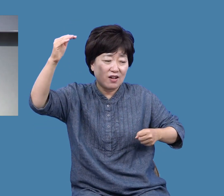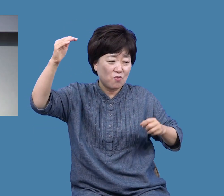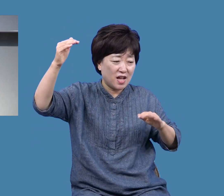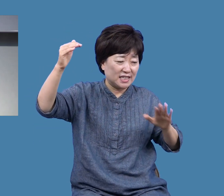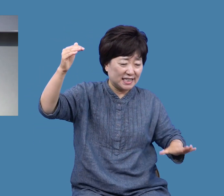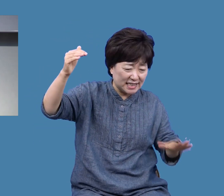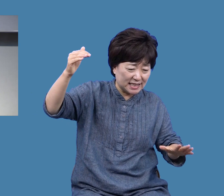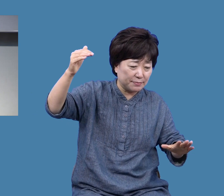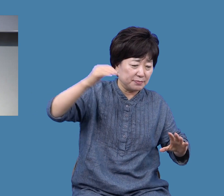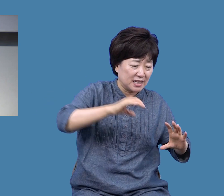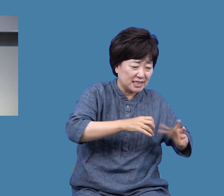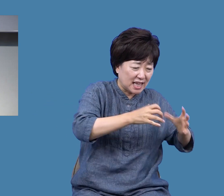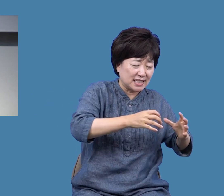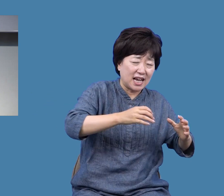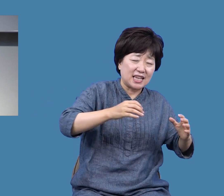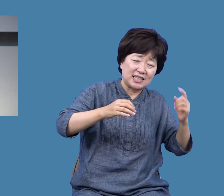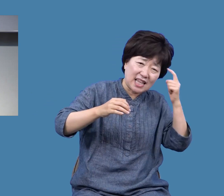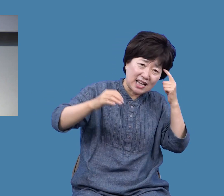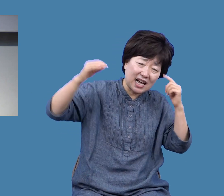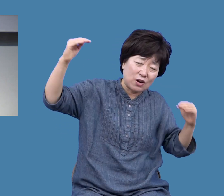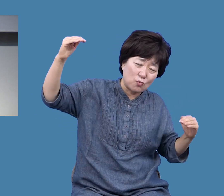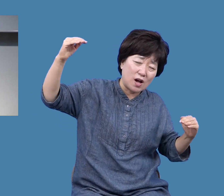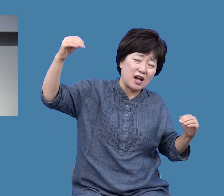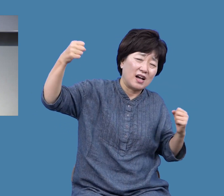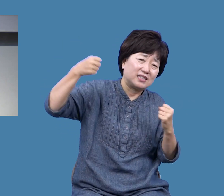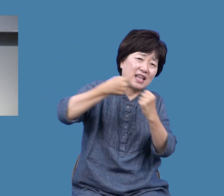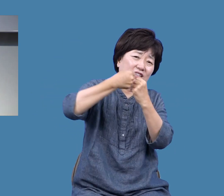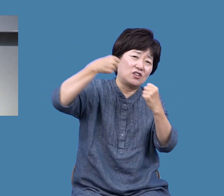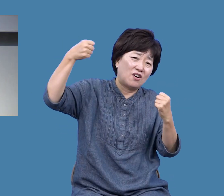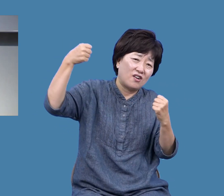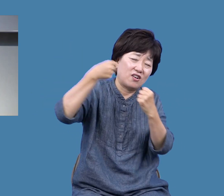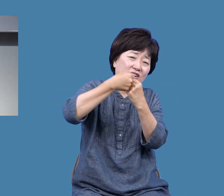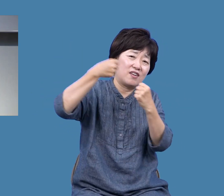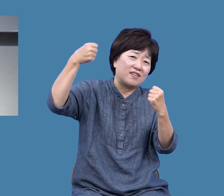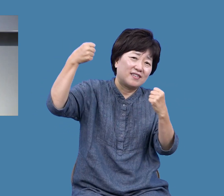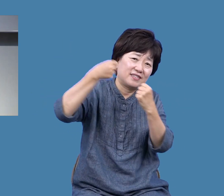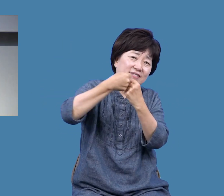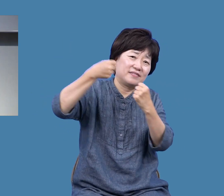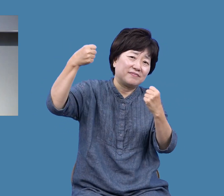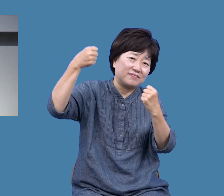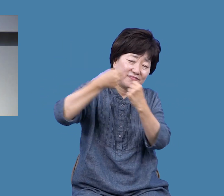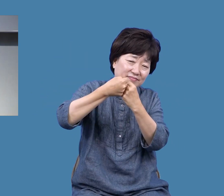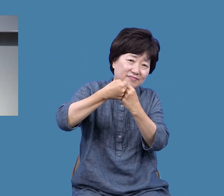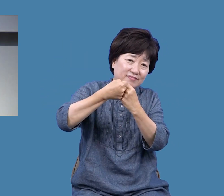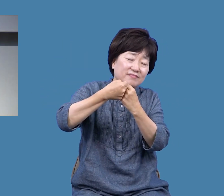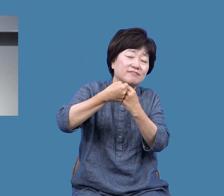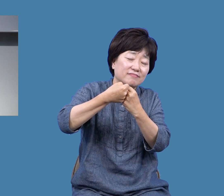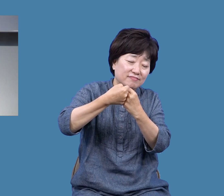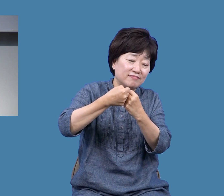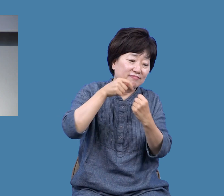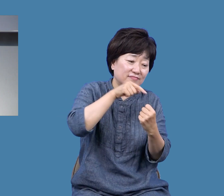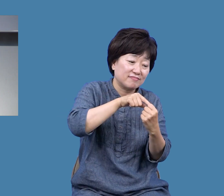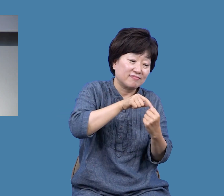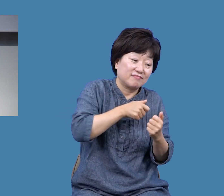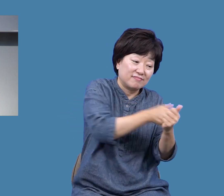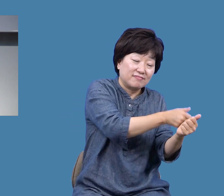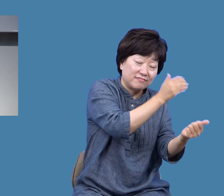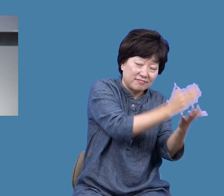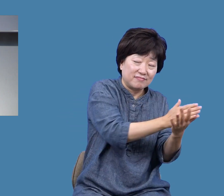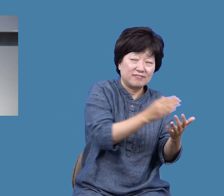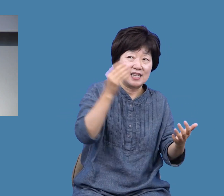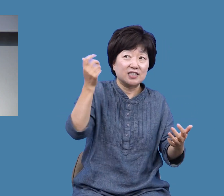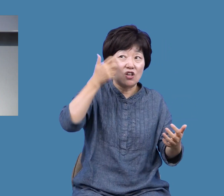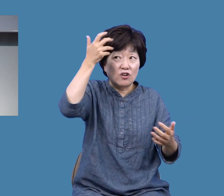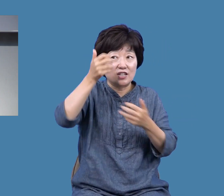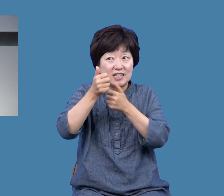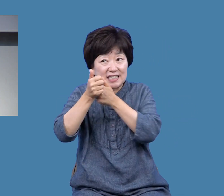그래서 이 둘이 서로 대적하는데 결국 무엇을 하라는 거예요? 성령을 따라가기를 계속 힘쓰라는